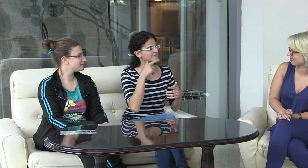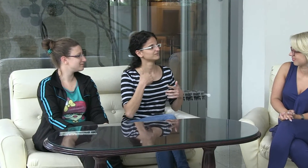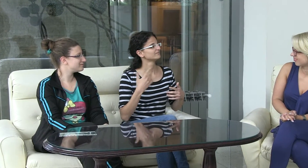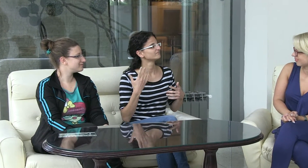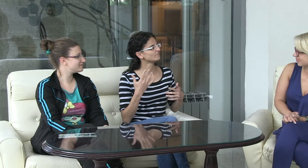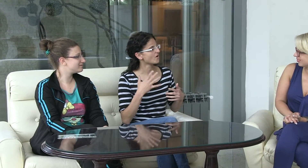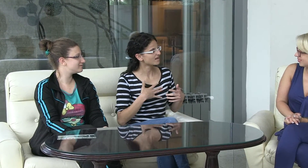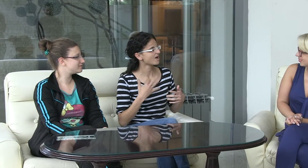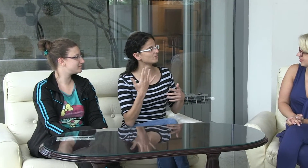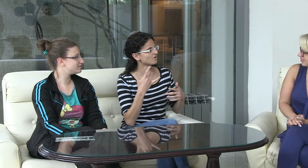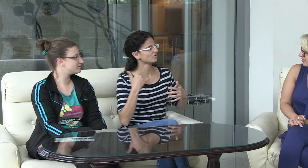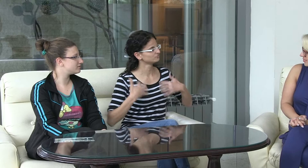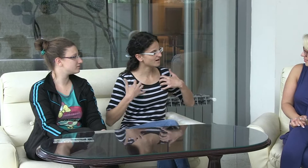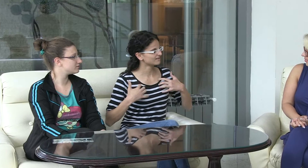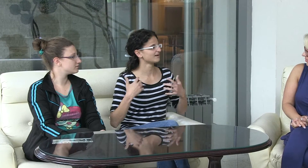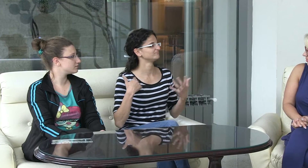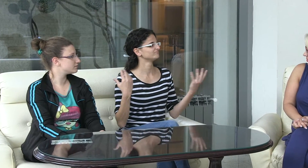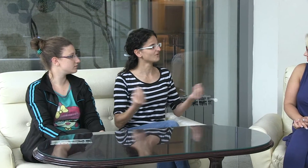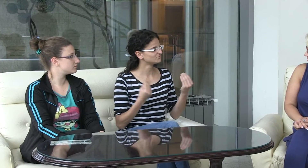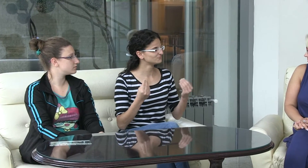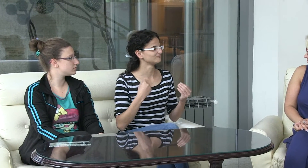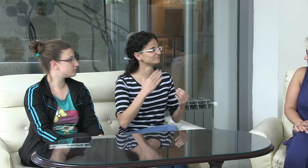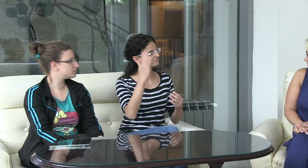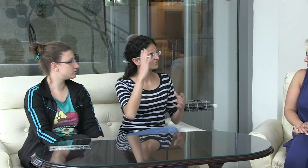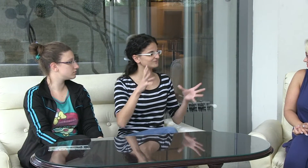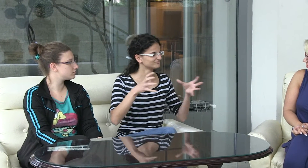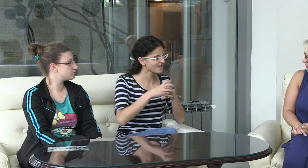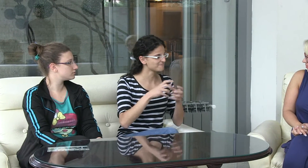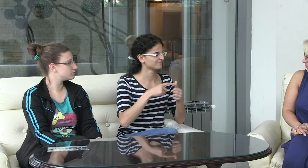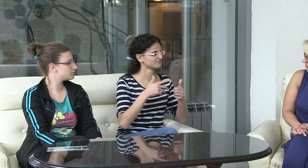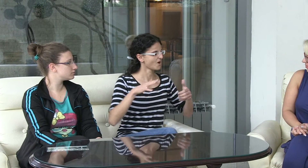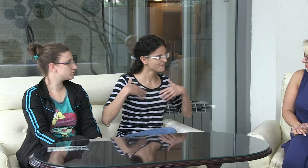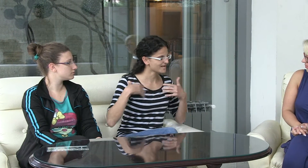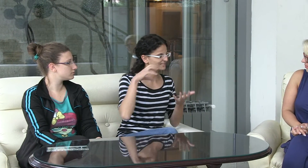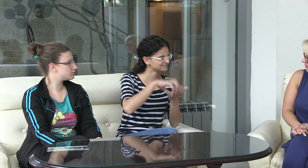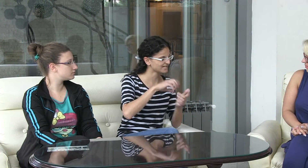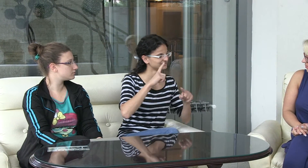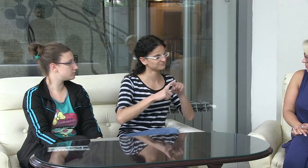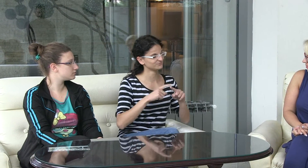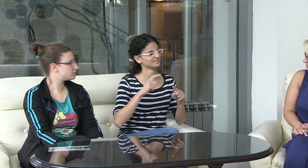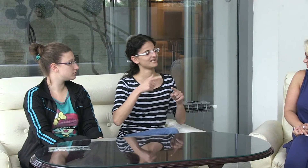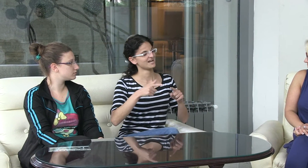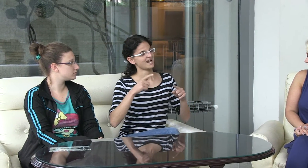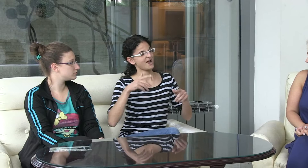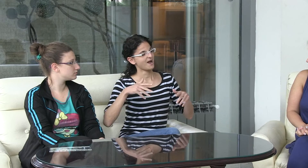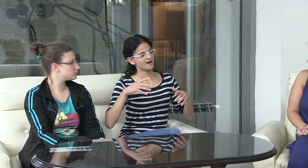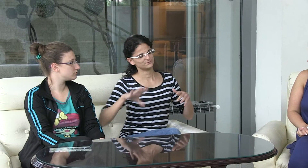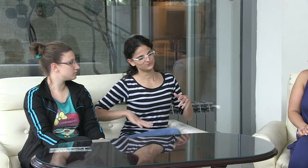Ja bih volela i želela da u budućnosti bude mnogo više